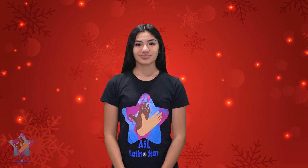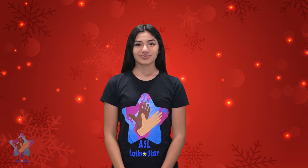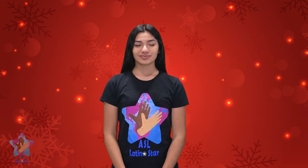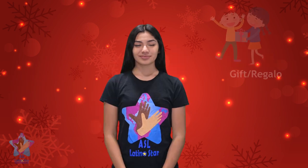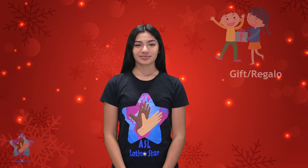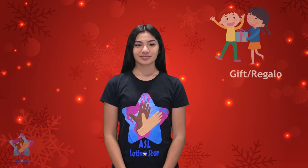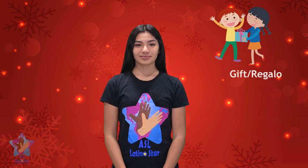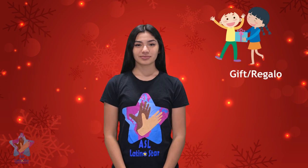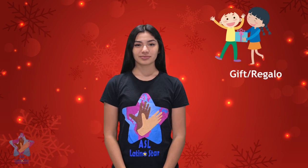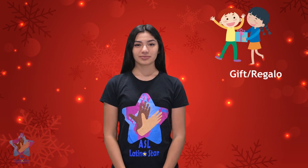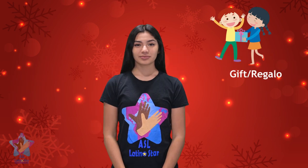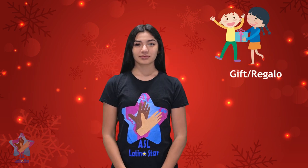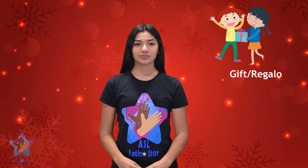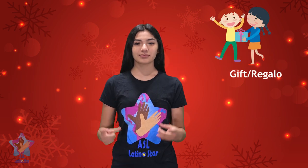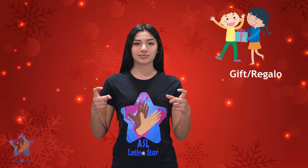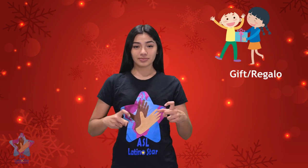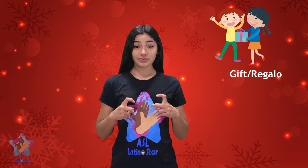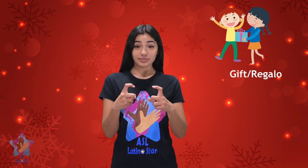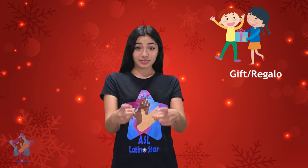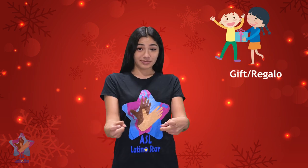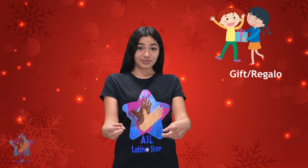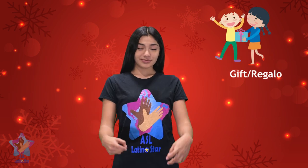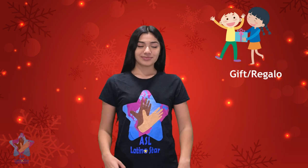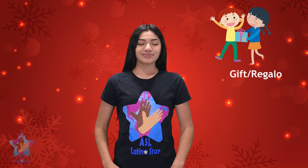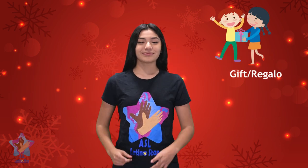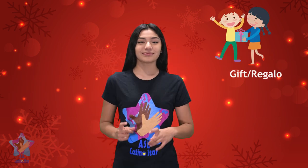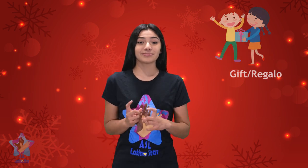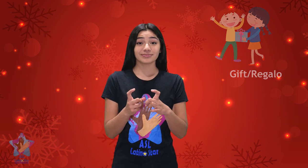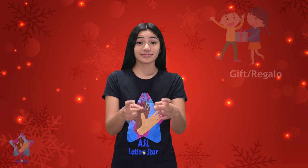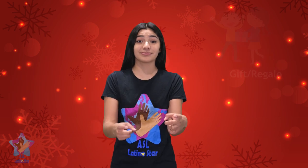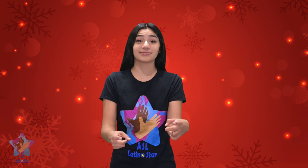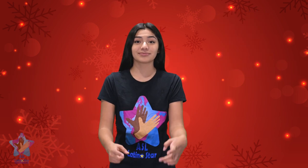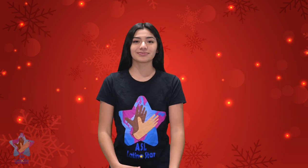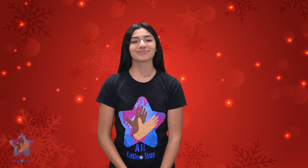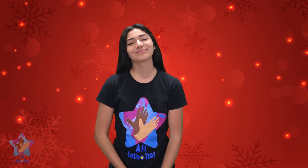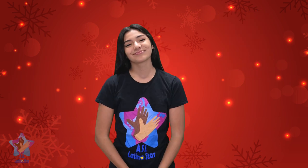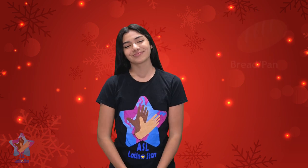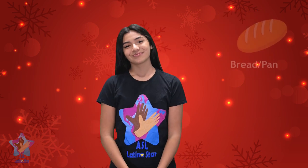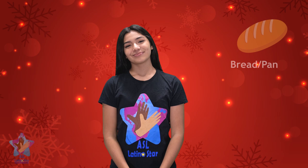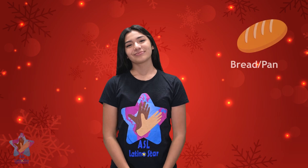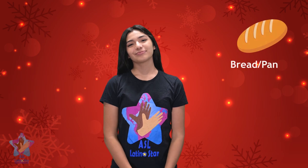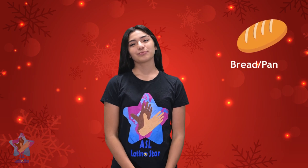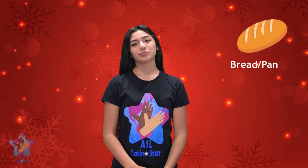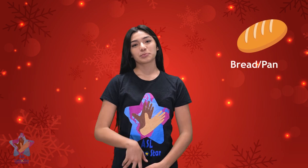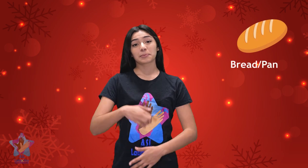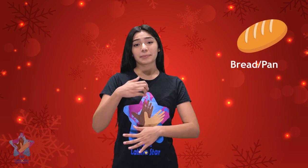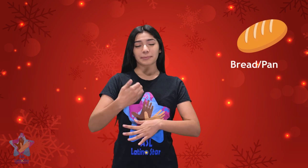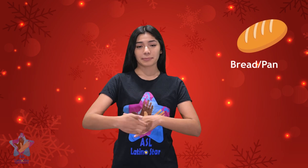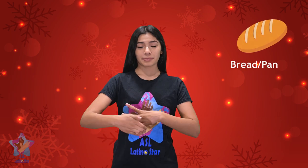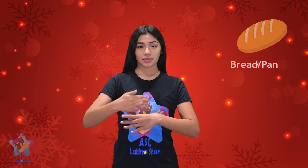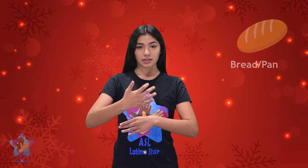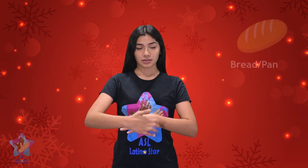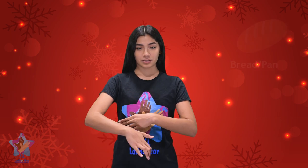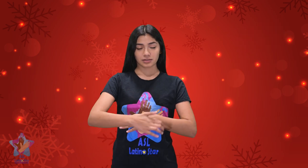Decoraciones. Decoraciones. Regalos. Regalos. Regalos. Breads. Pan.